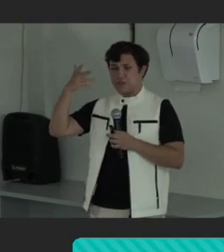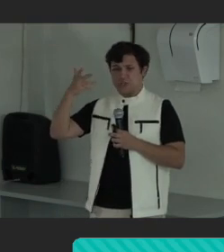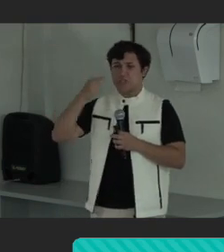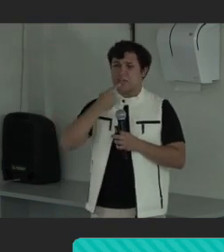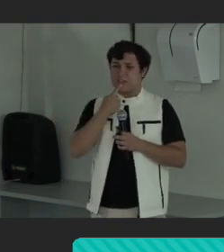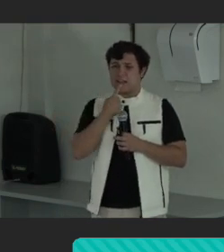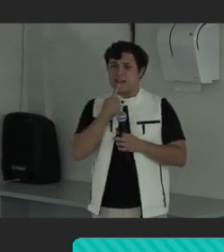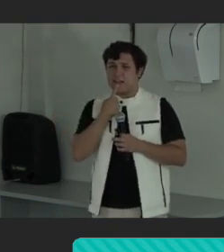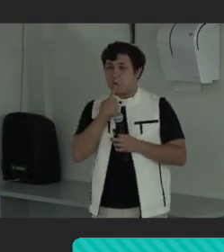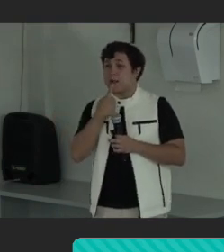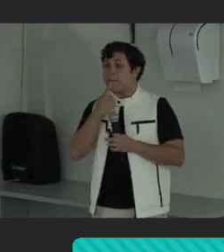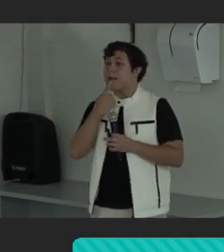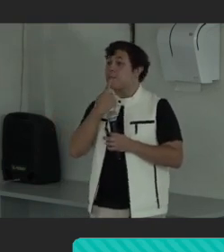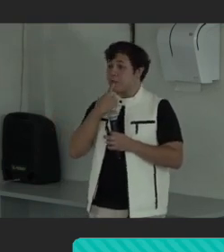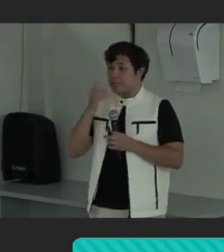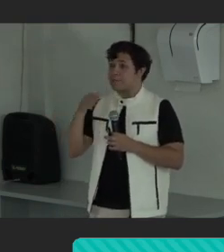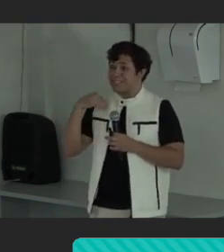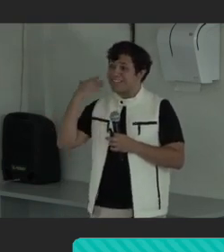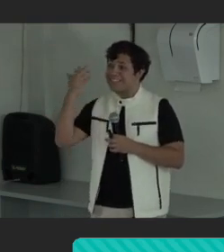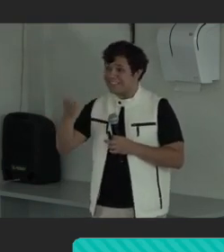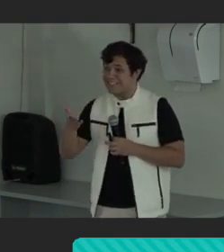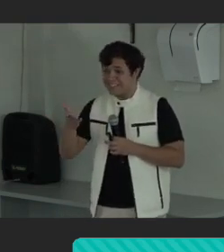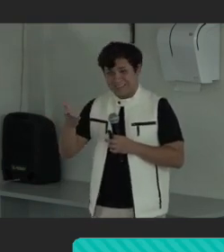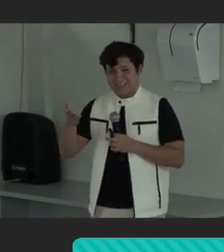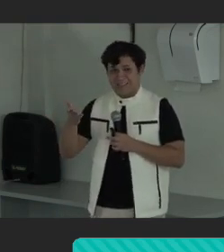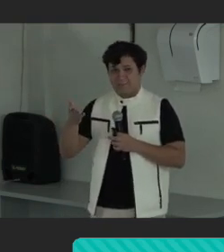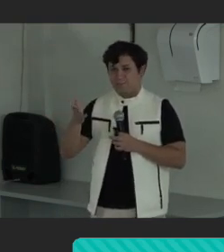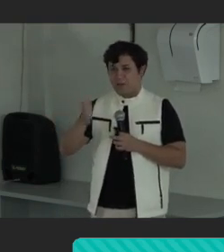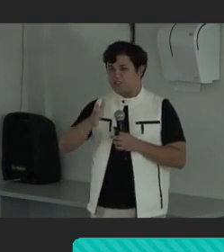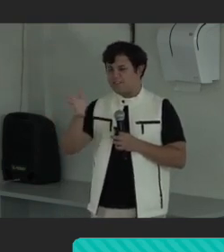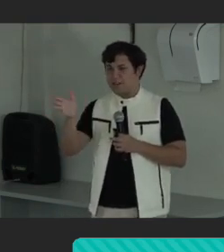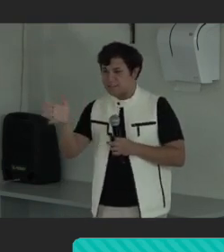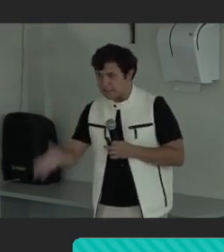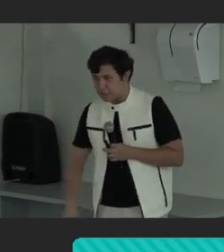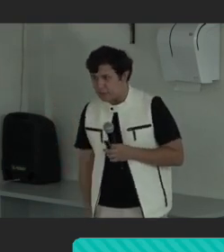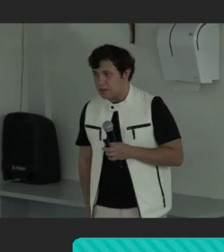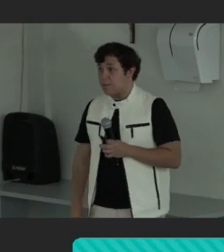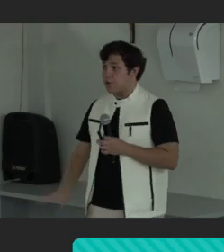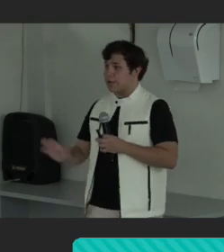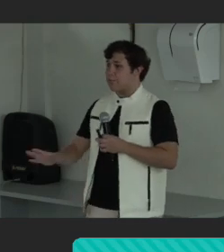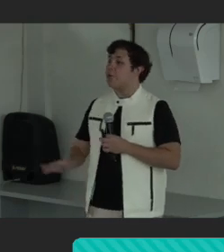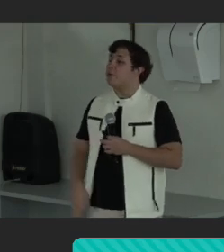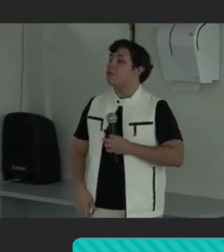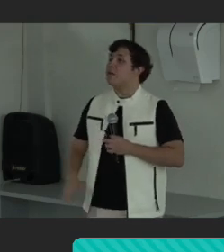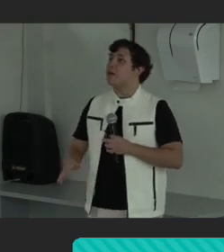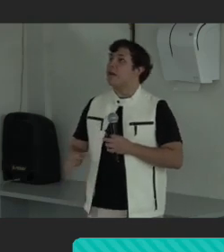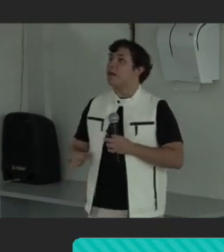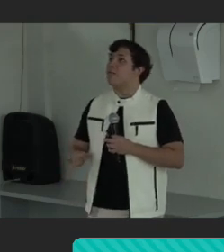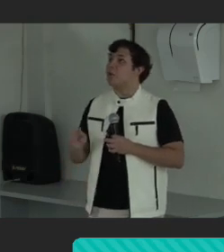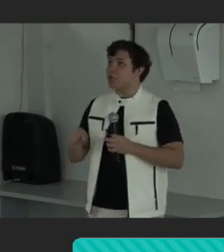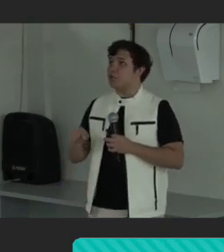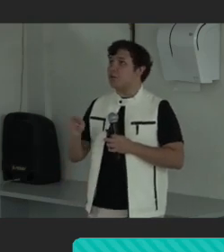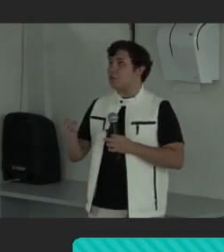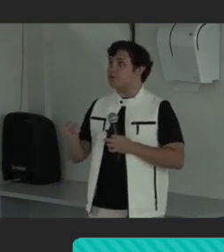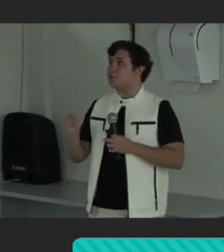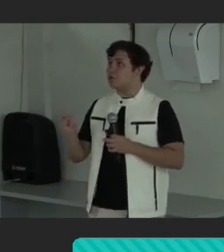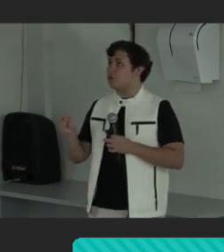aspectos de la boca para poder expresarse en diferenciación. Por ejemplo, bonito, hermoso, chulo,